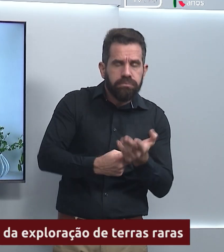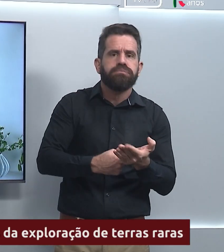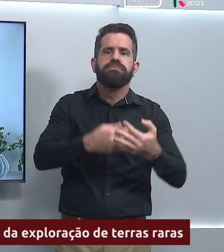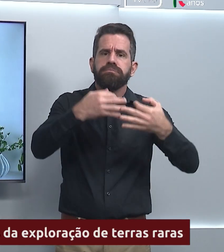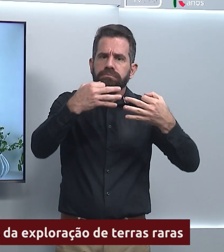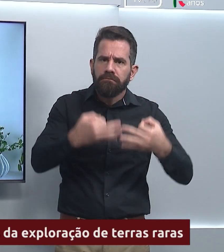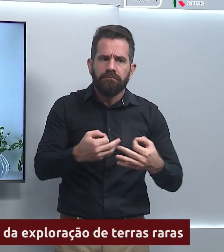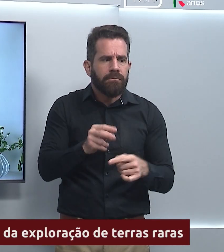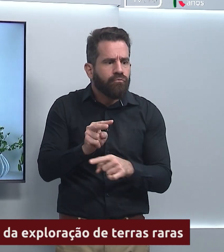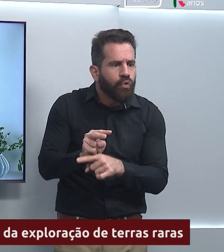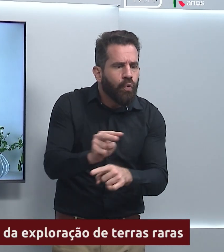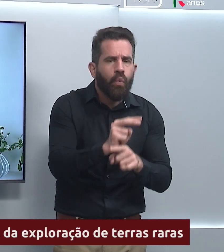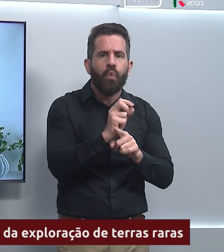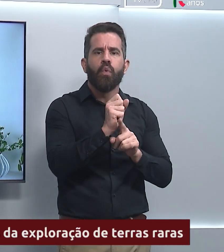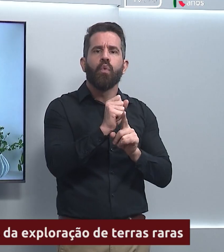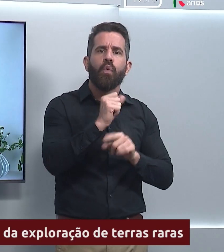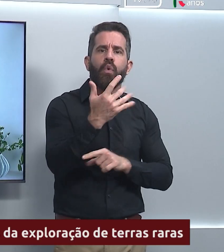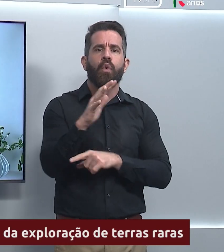tá?